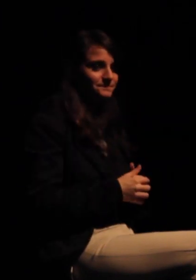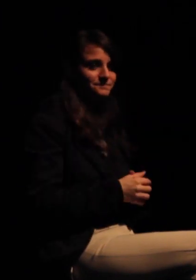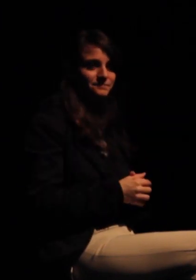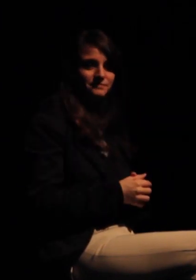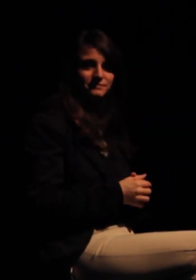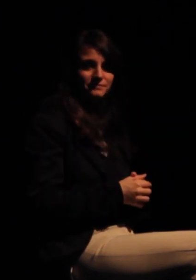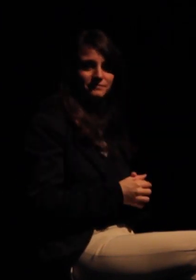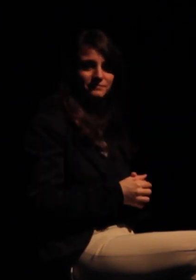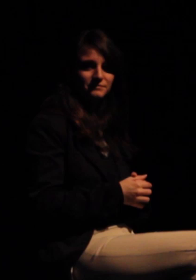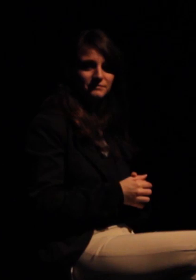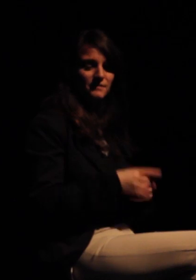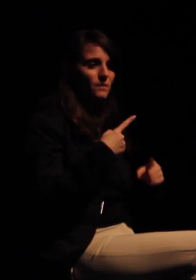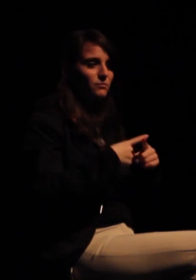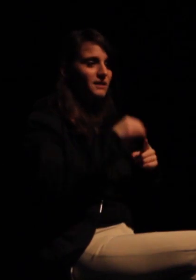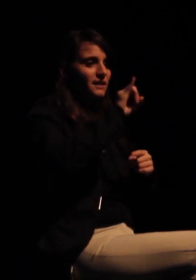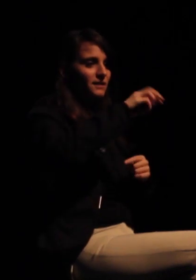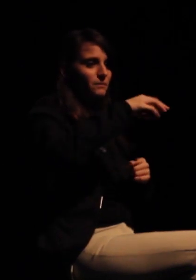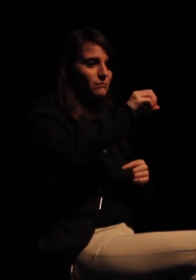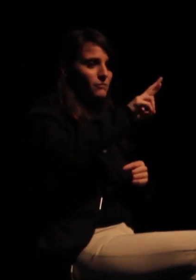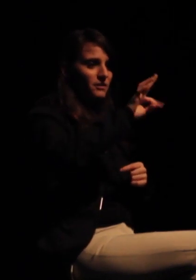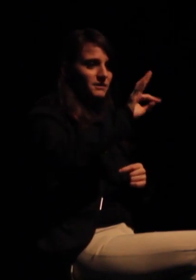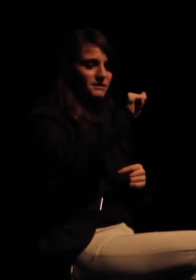E vocês têm ideia de por que é imortal?